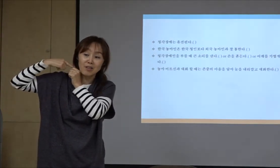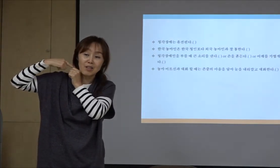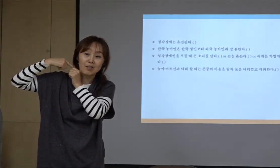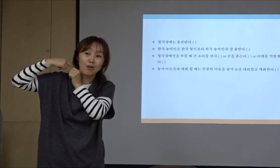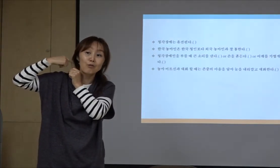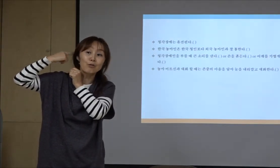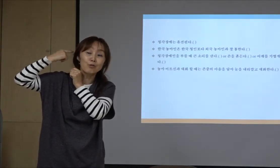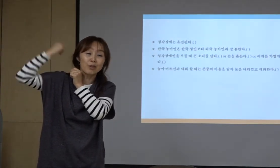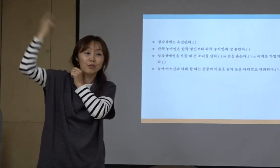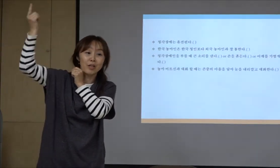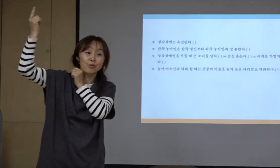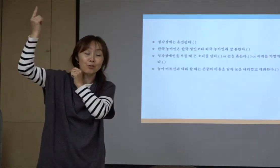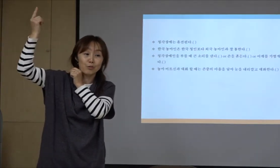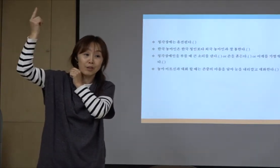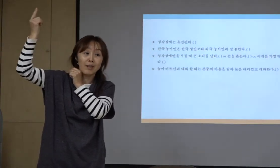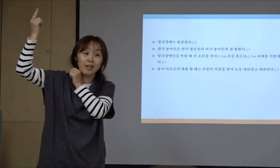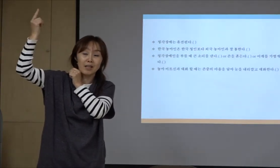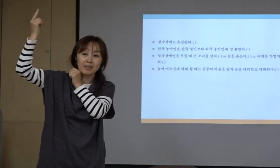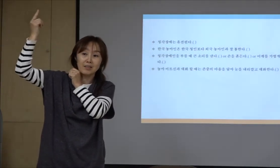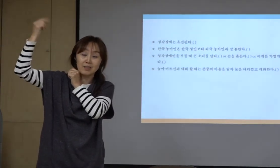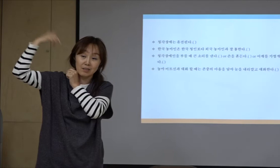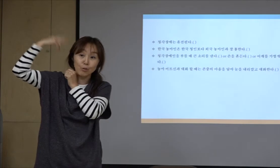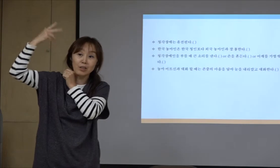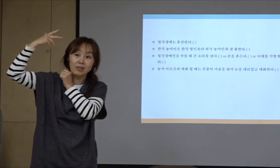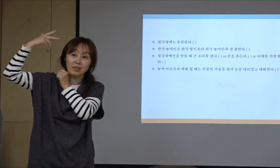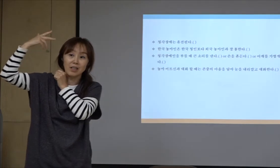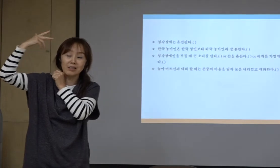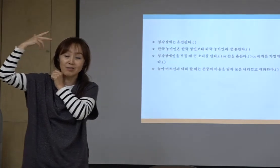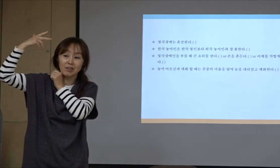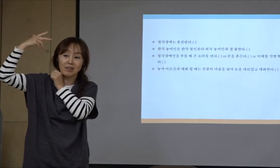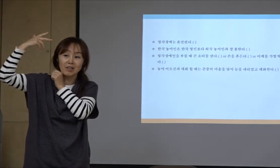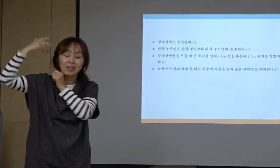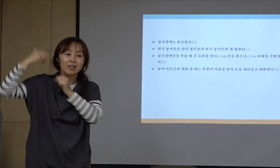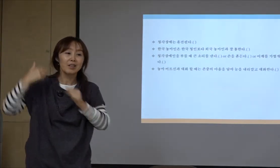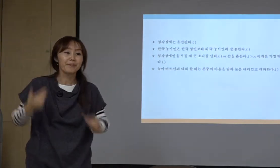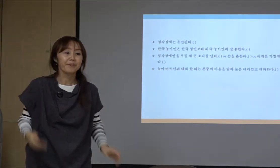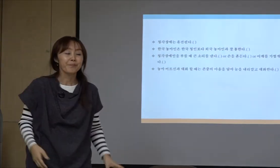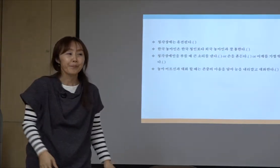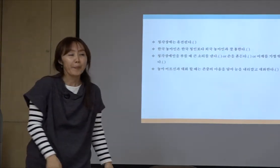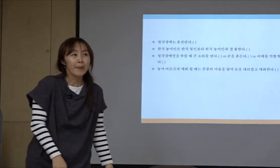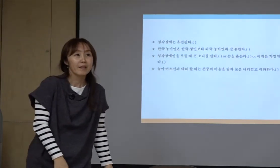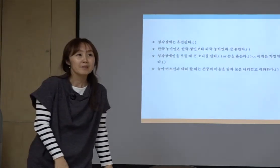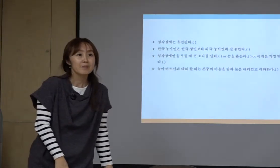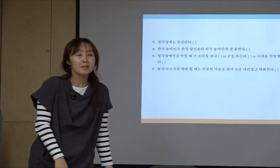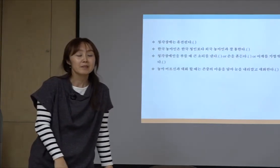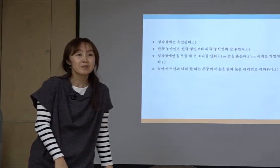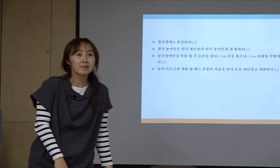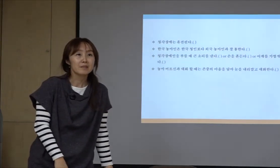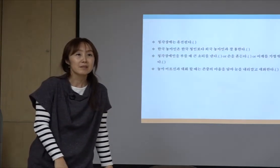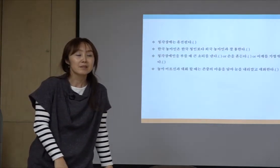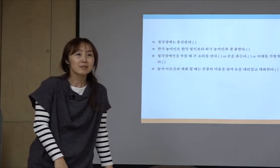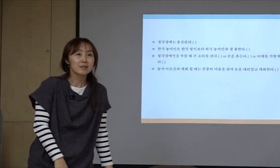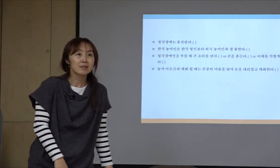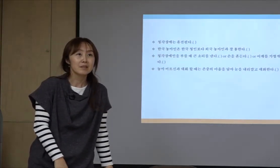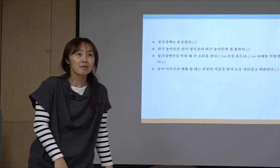그 전류를 통해서 뇌로 대화가 소리를 듣게 하는 거예요. 그러니까 그